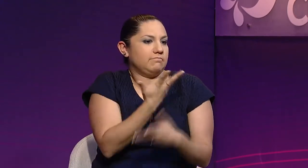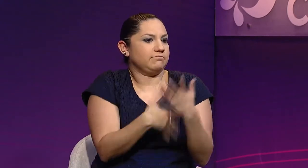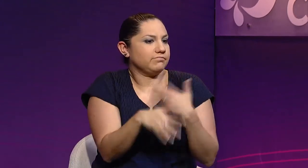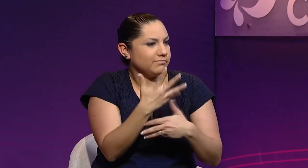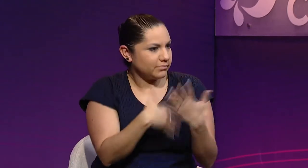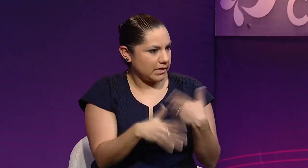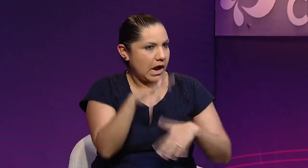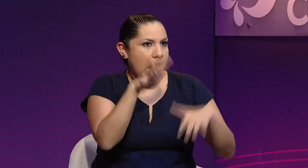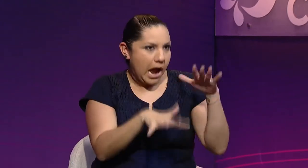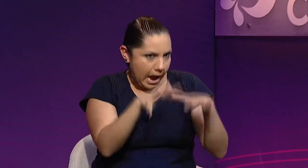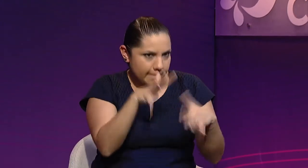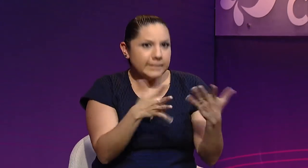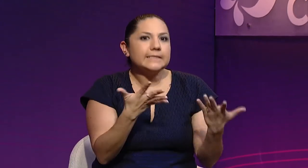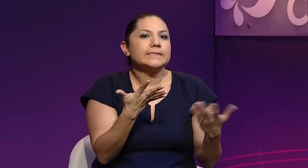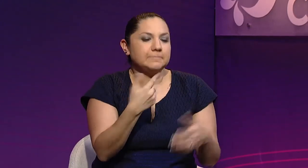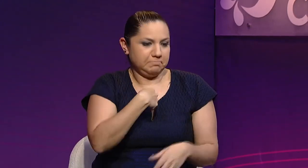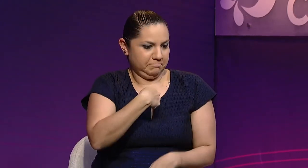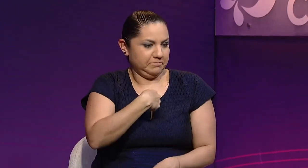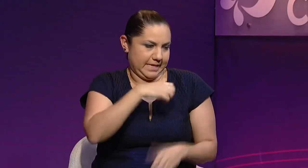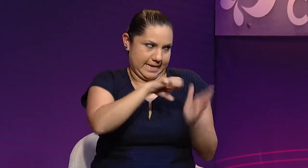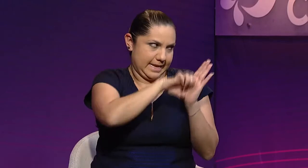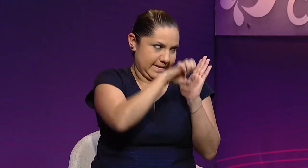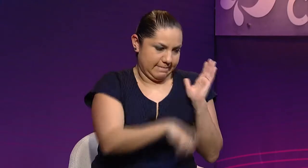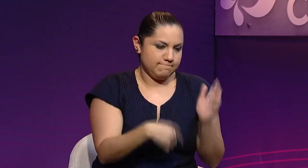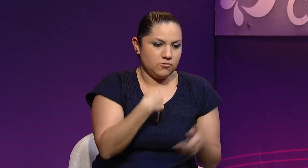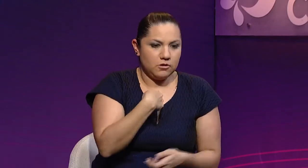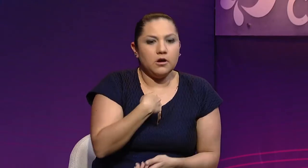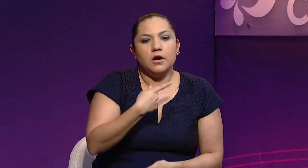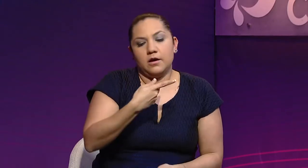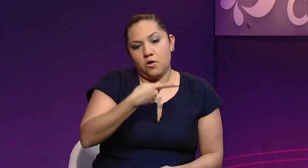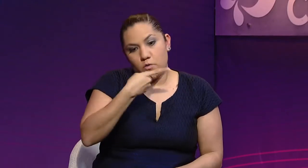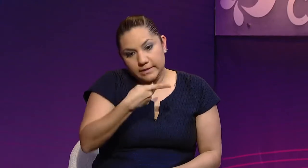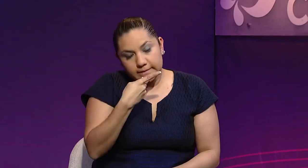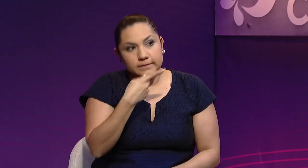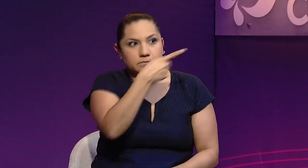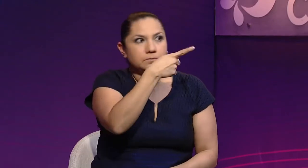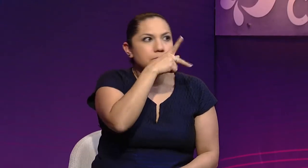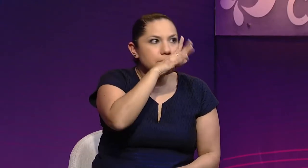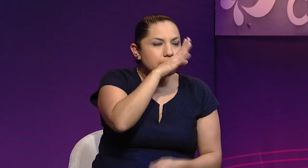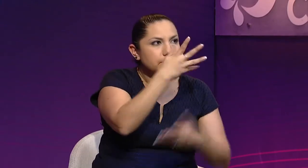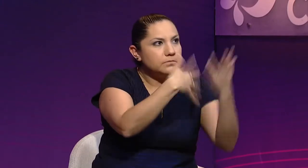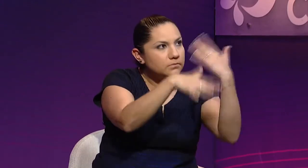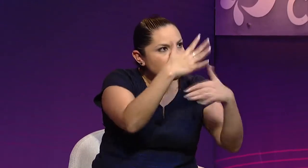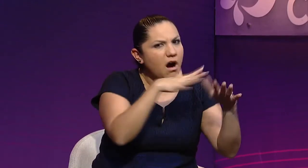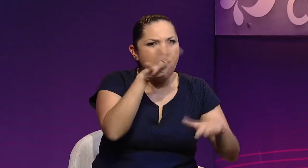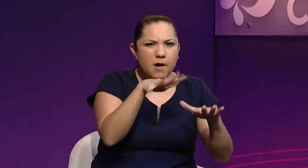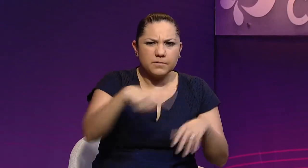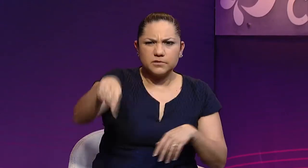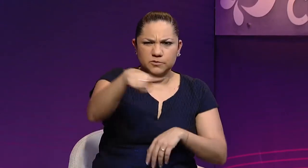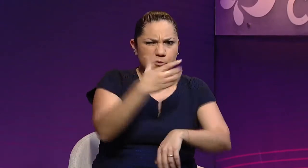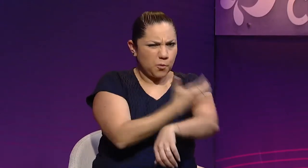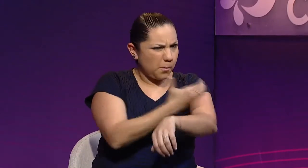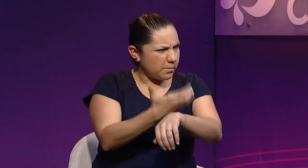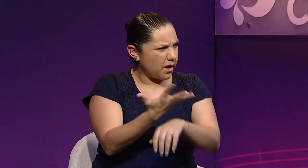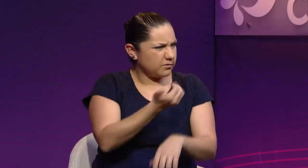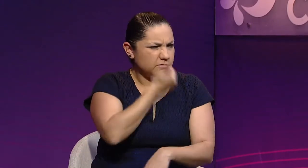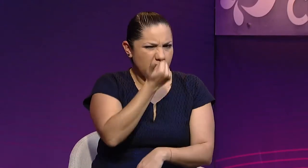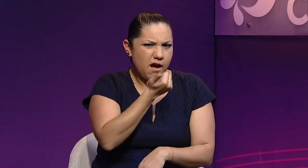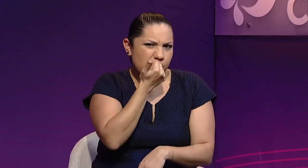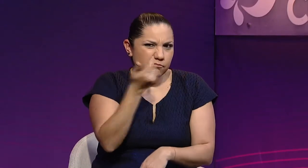cómo se mira la lengua de señas. Por ejemplo, en mi caso, mis papás,